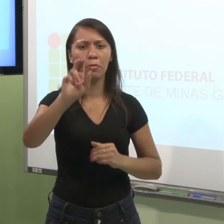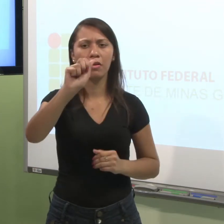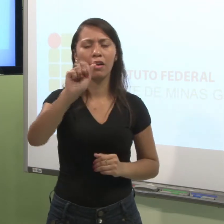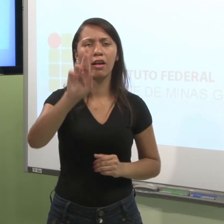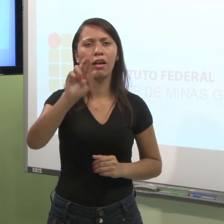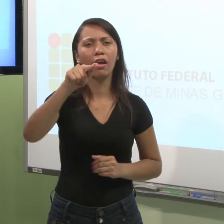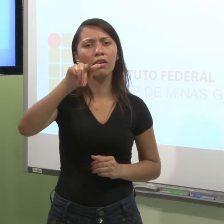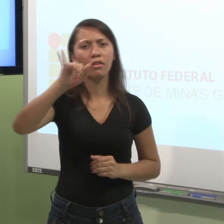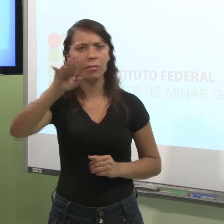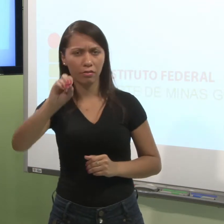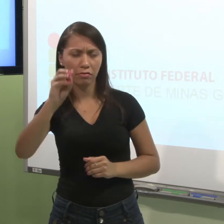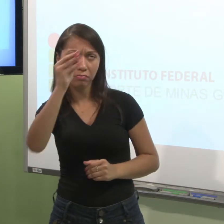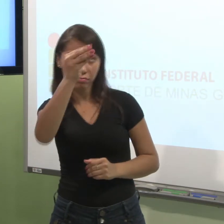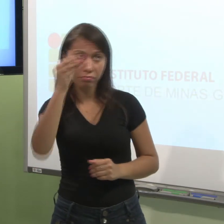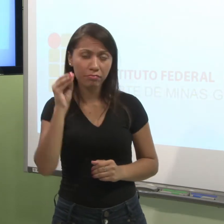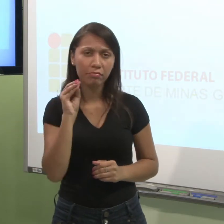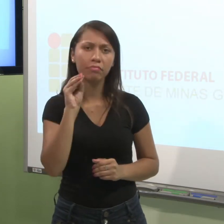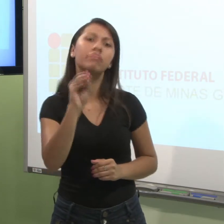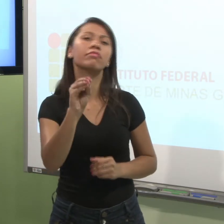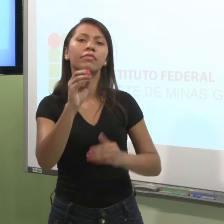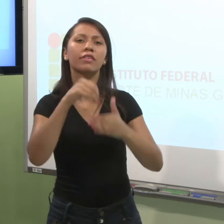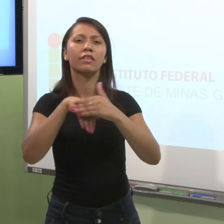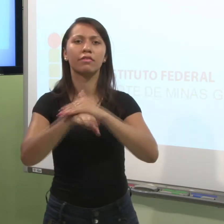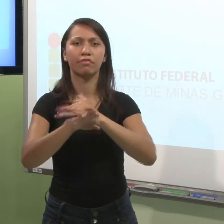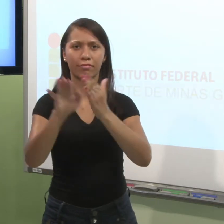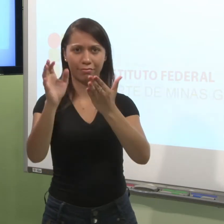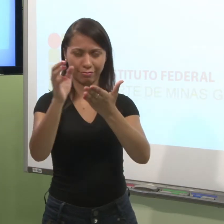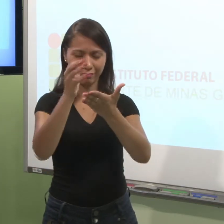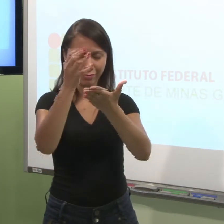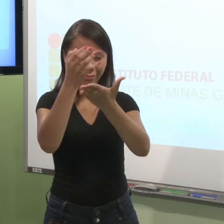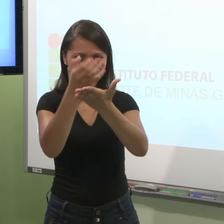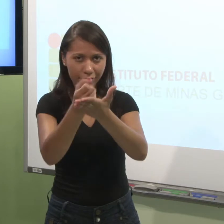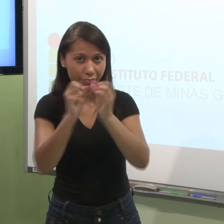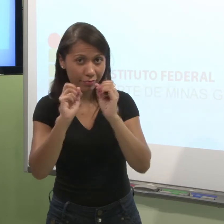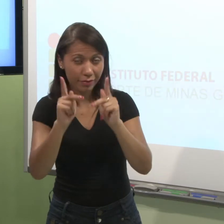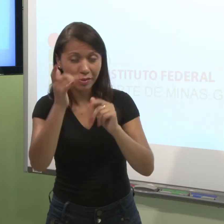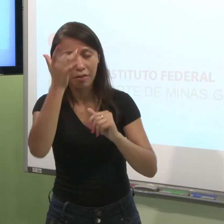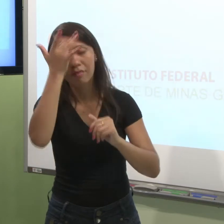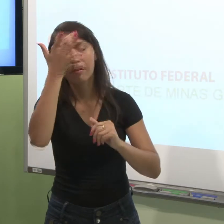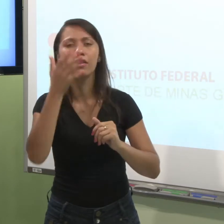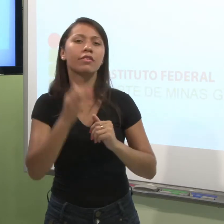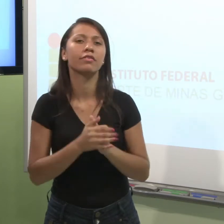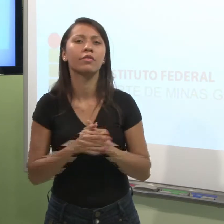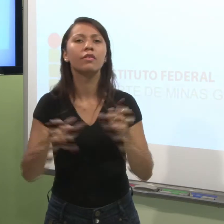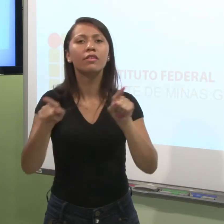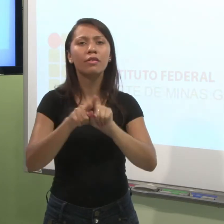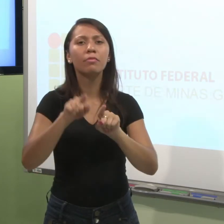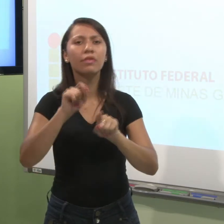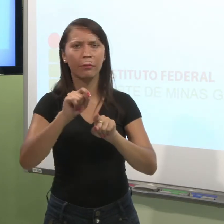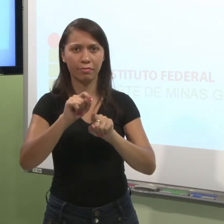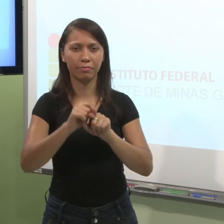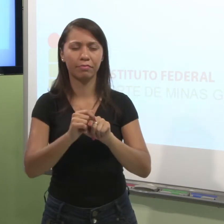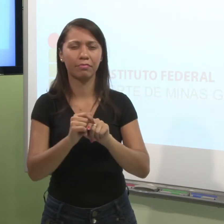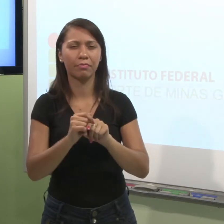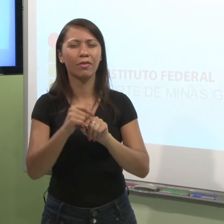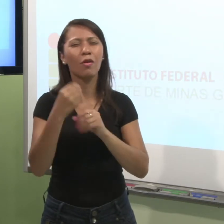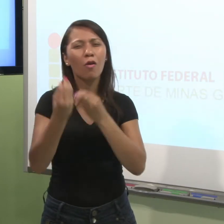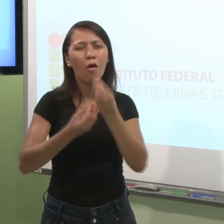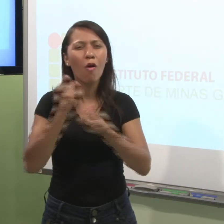seguida clicar na opção Salvar. Fácil, né? Outro tópico interessante de relembrar como fazer uso